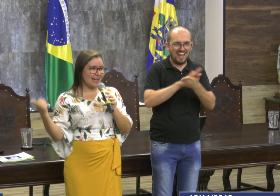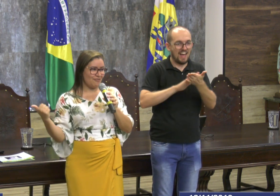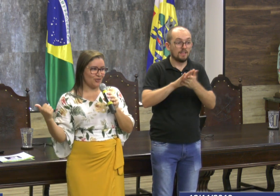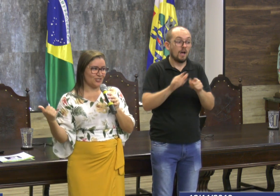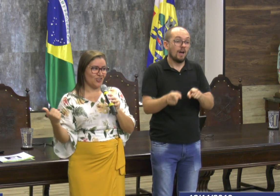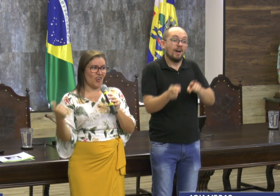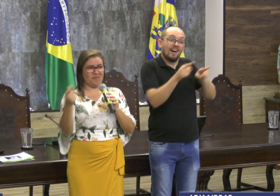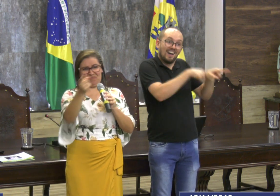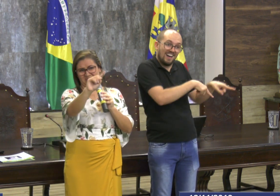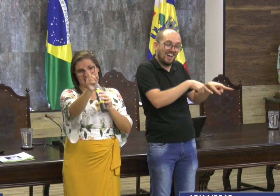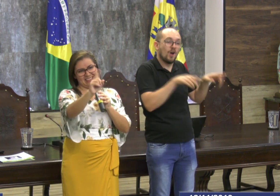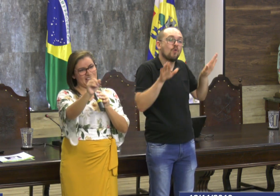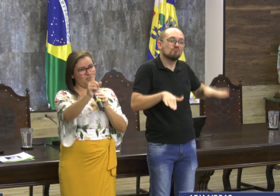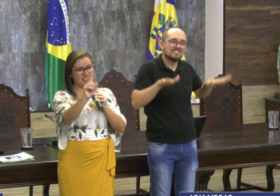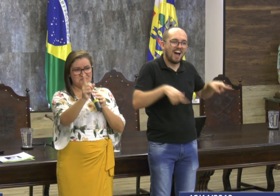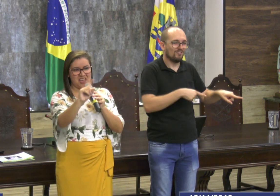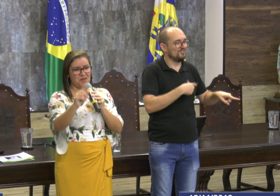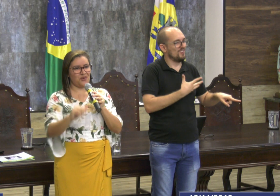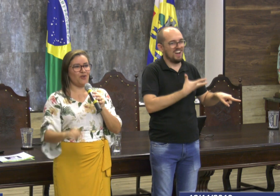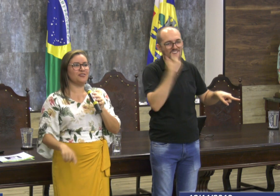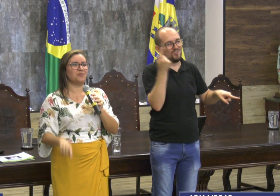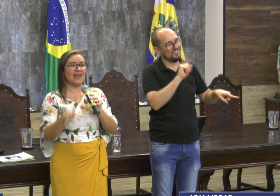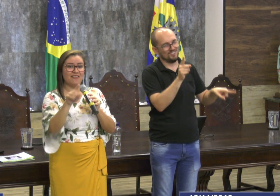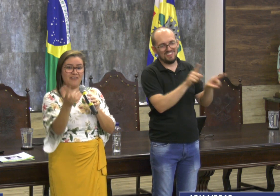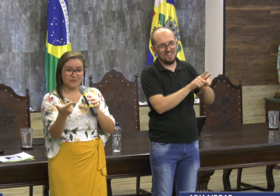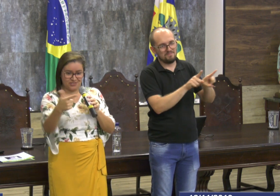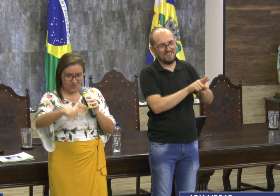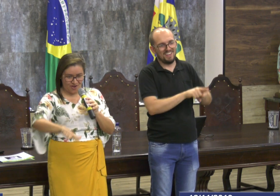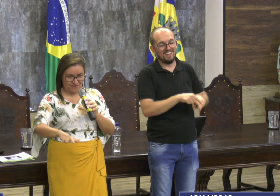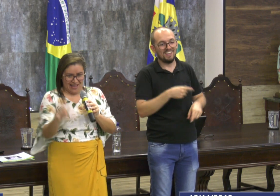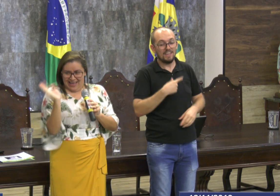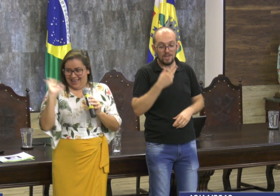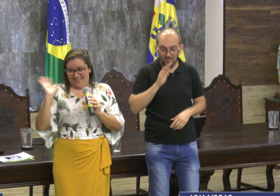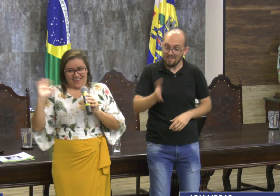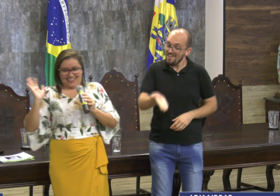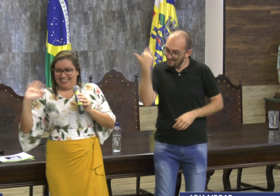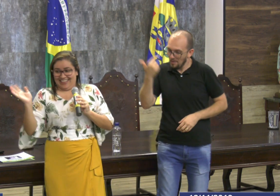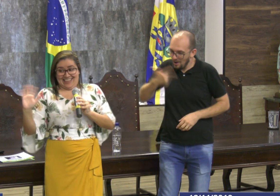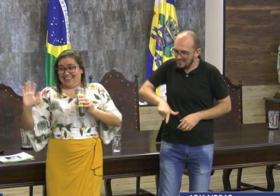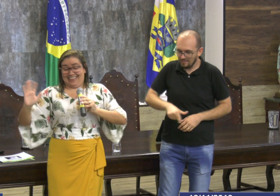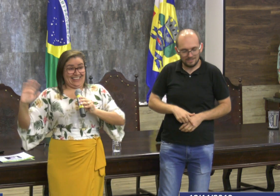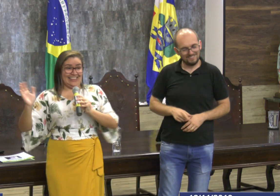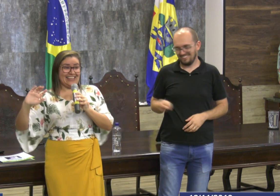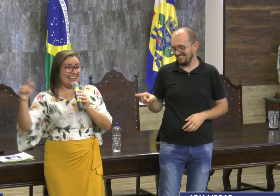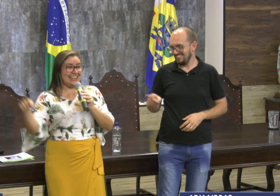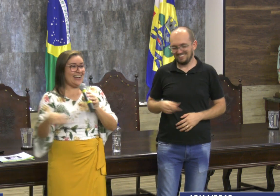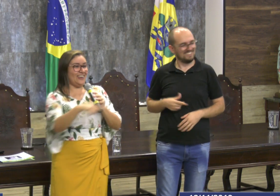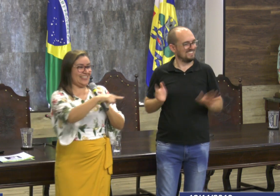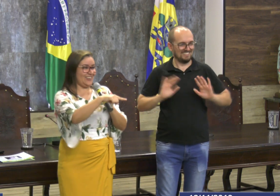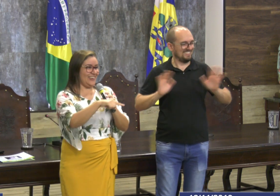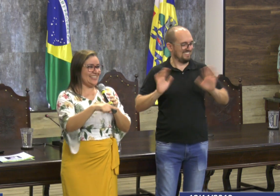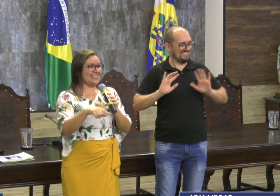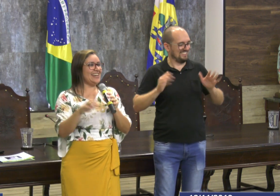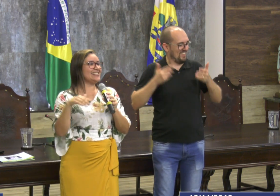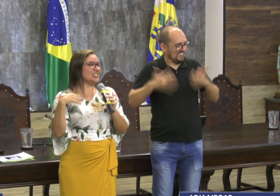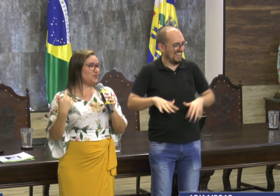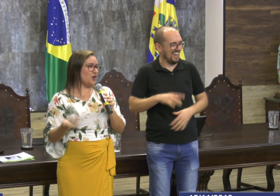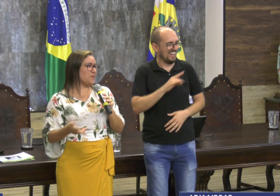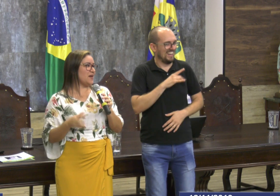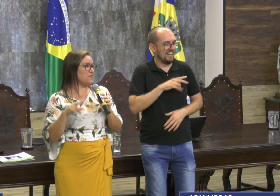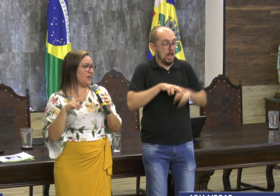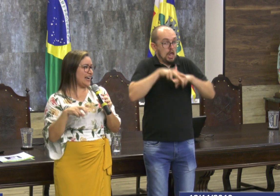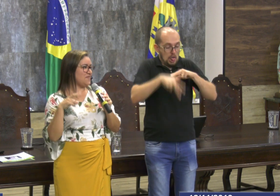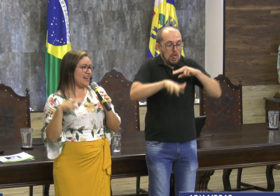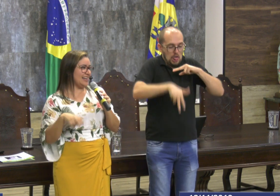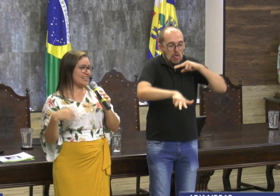o Gustavo gostou? Não, também, porque eu fiz para ele, vamos de novo? Ele fez que ele queria outra coisa. E a gente foi